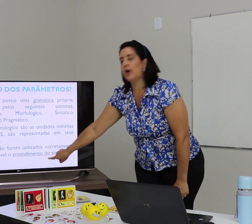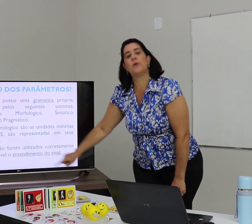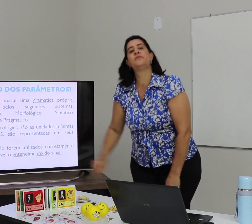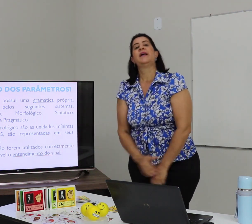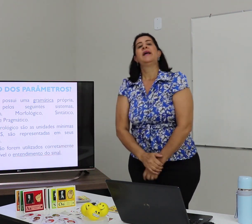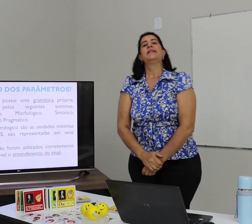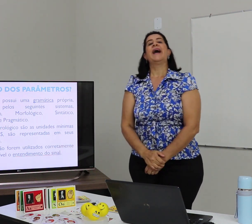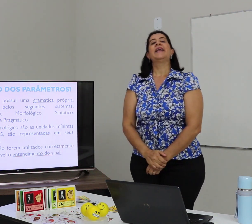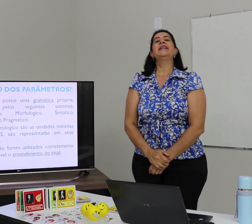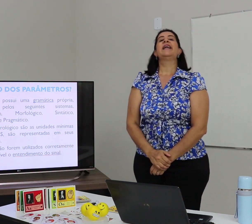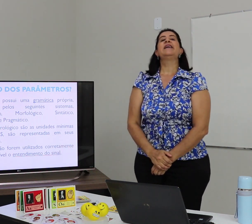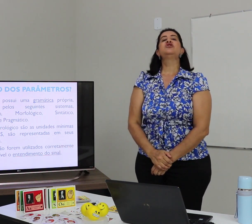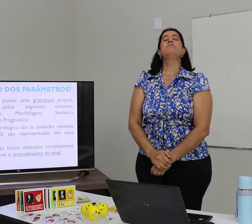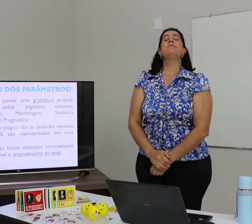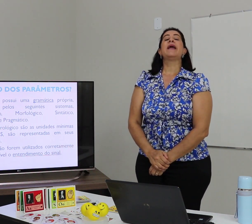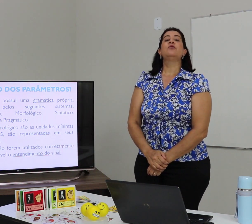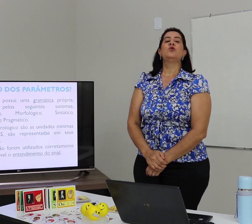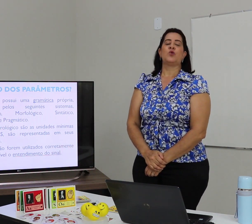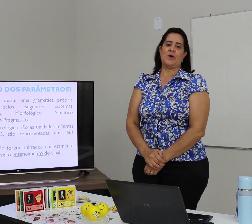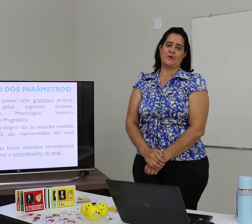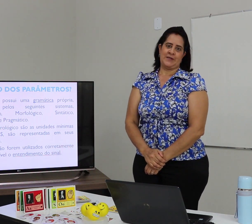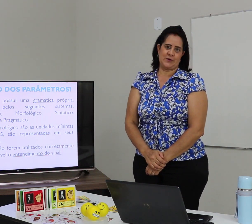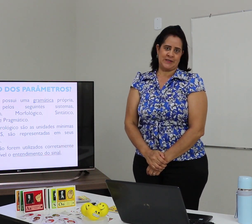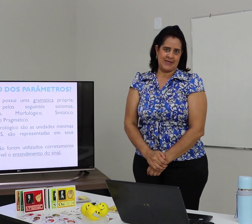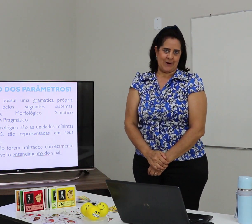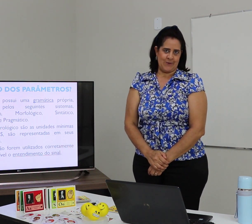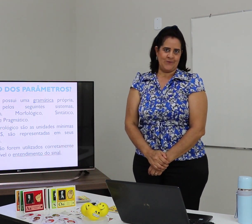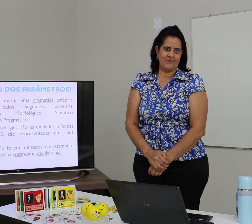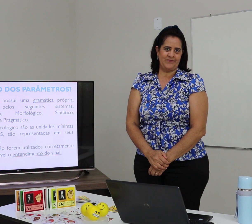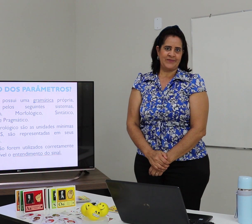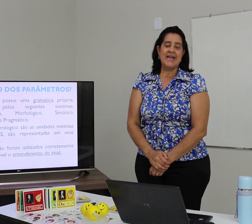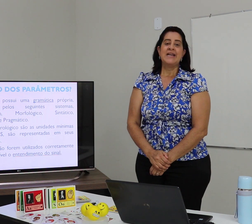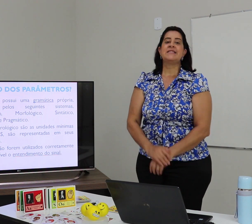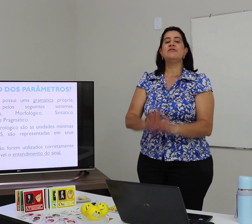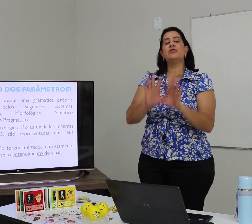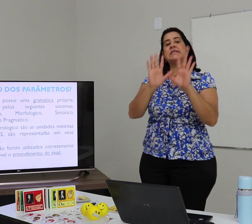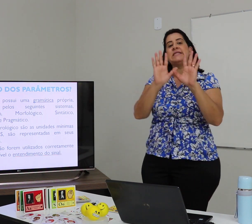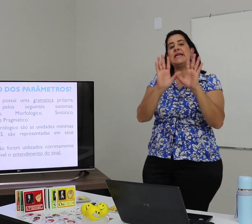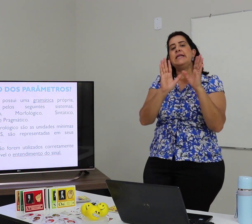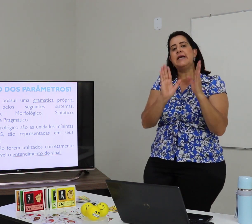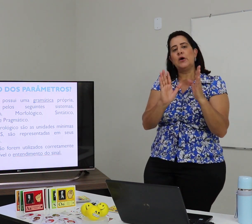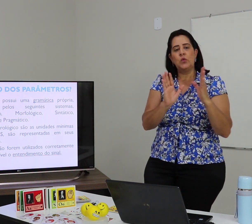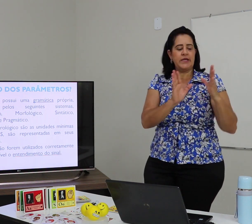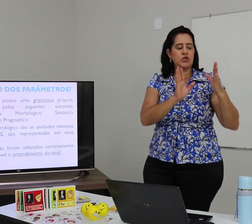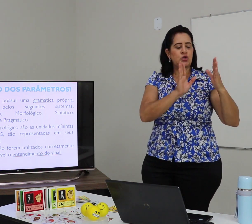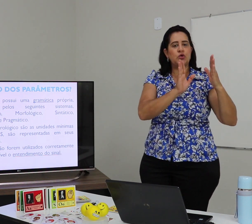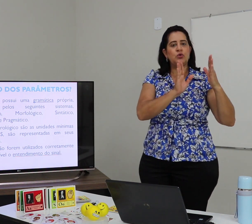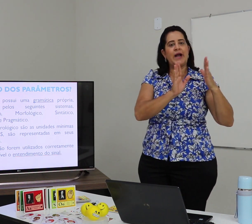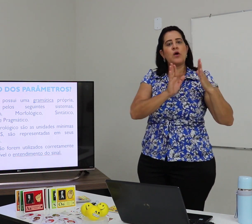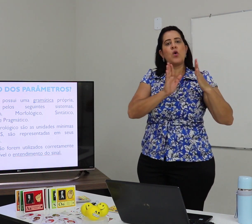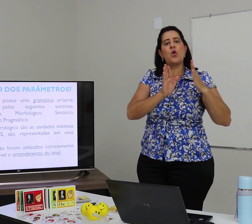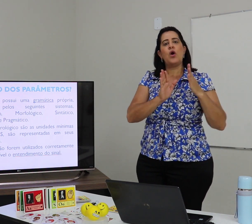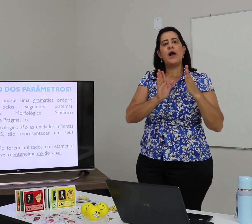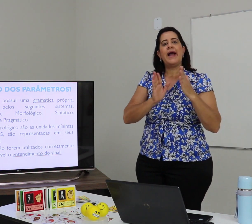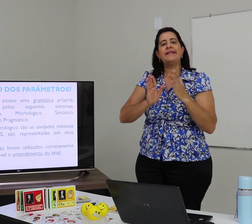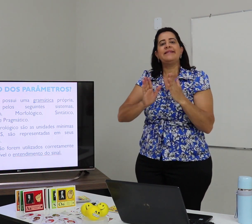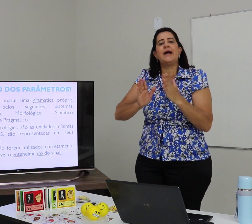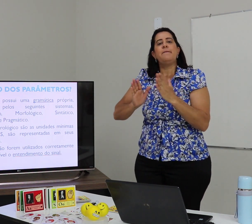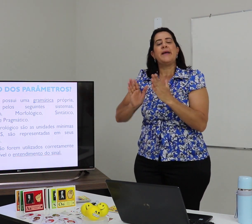ó. Dar entendimento ao seu sinal. Se você não estruturar